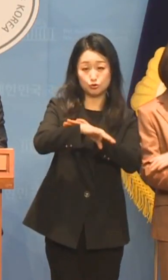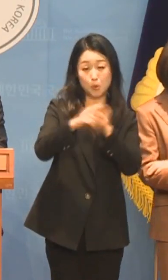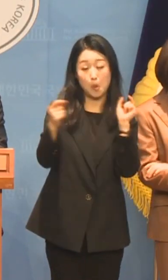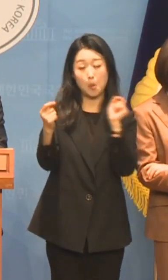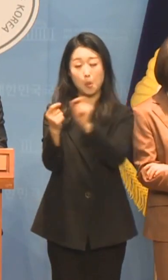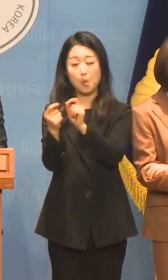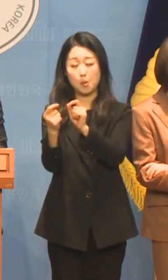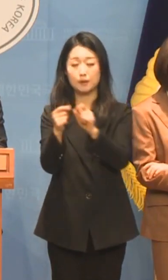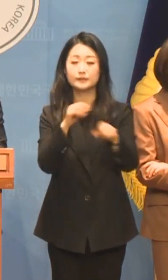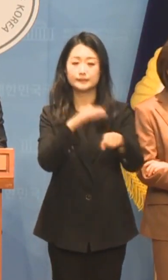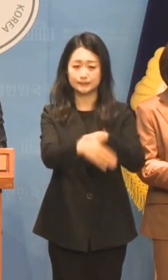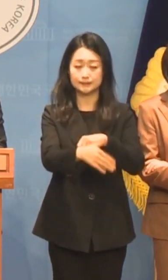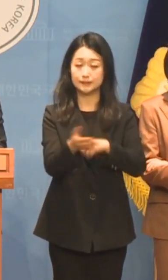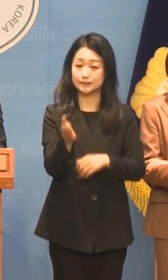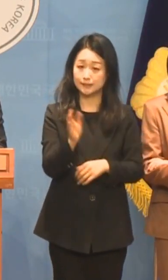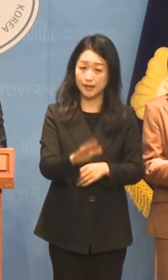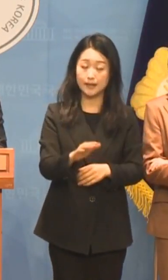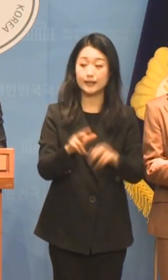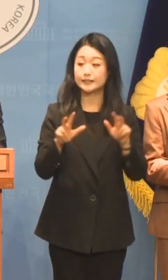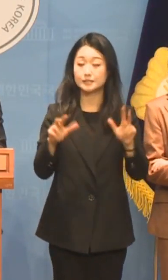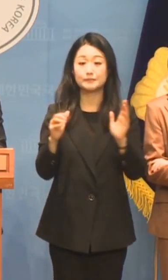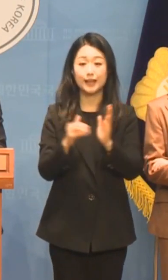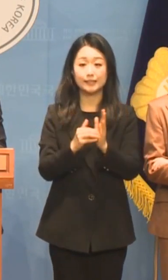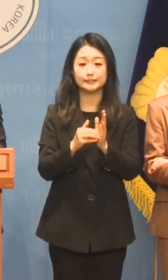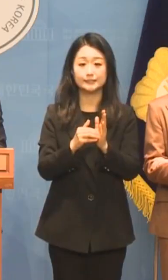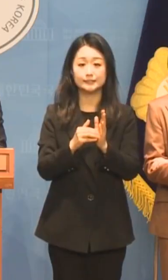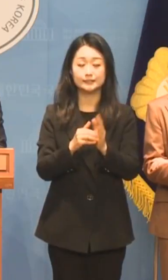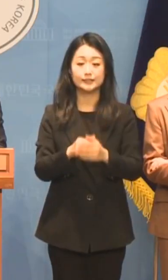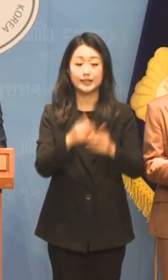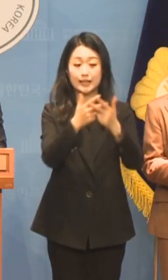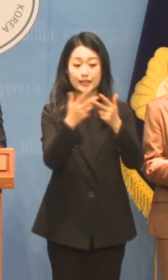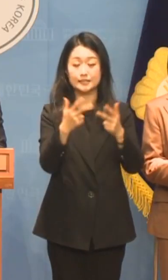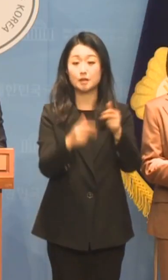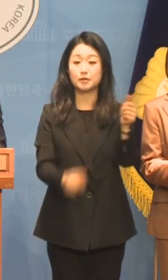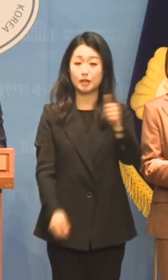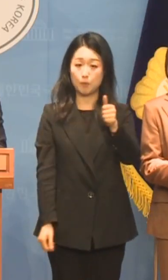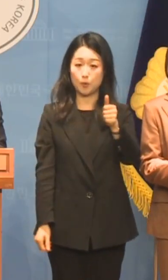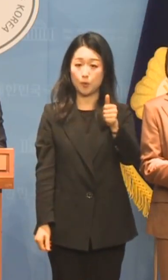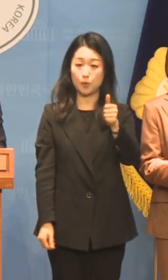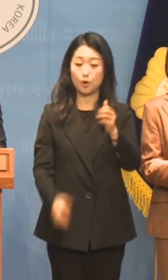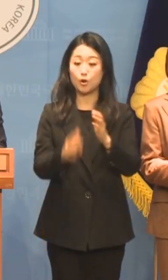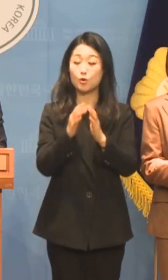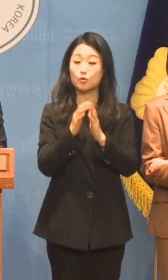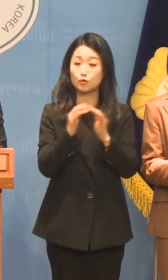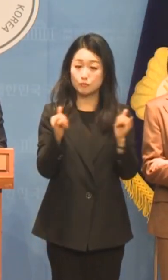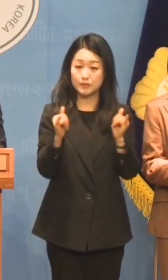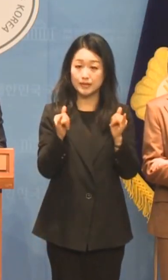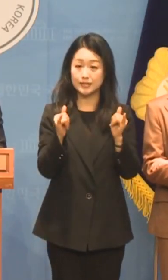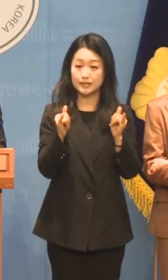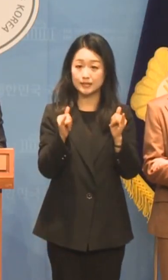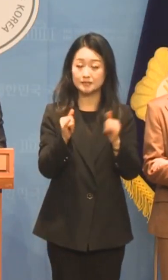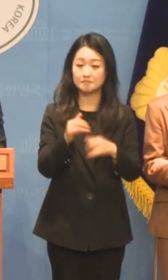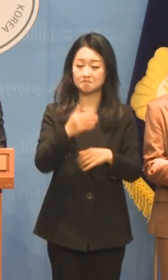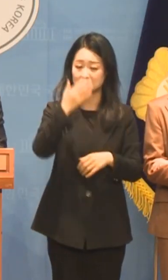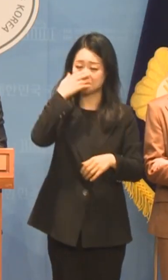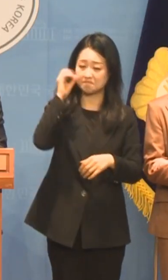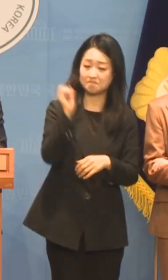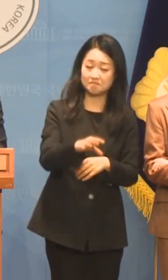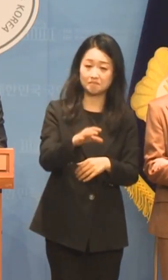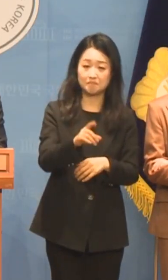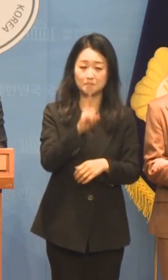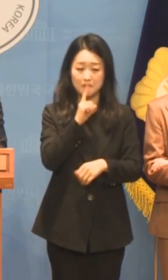있습니다. 그러나 지금까지 이재명 대표의 국민 기만 언행